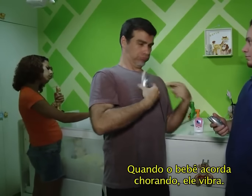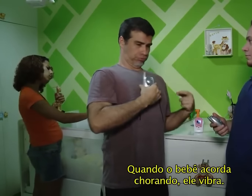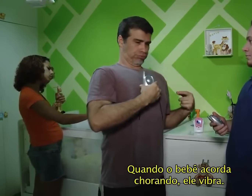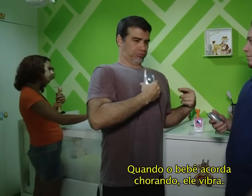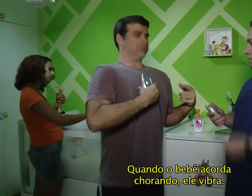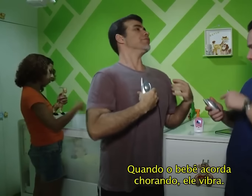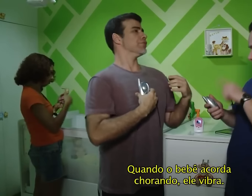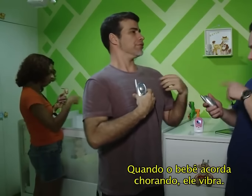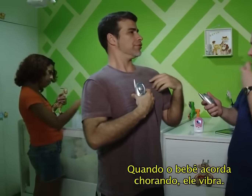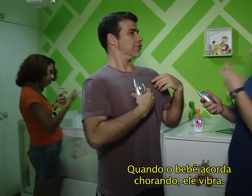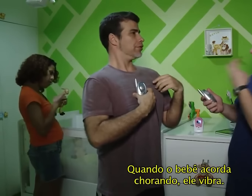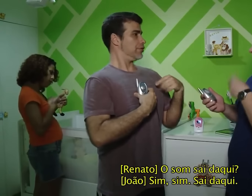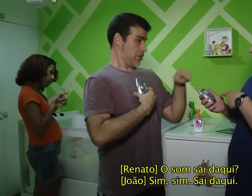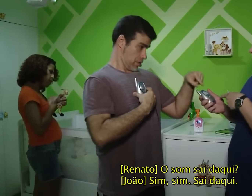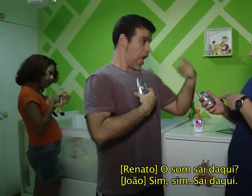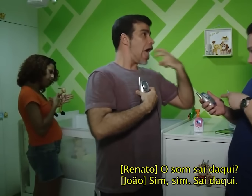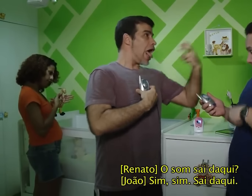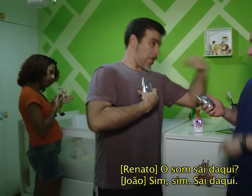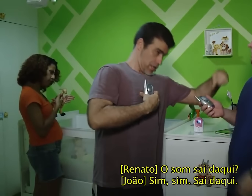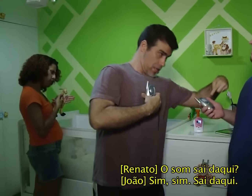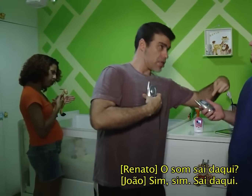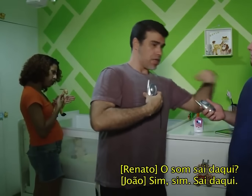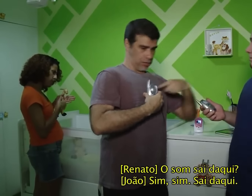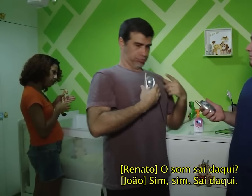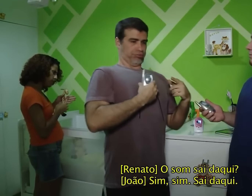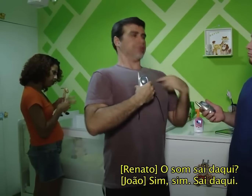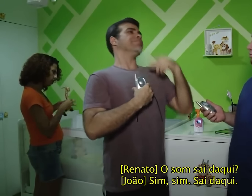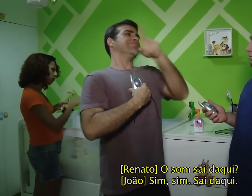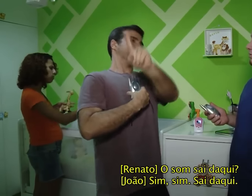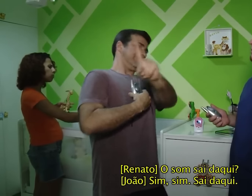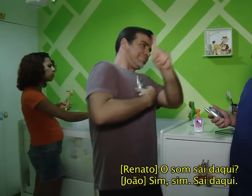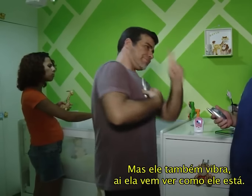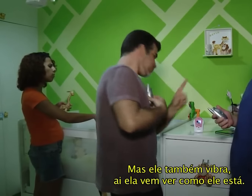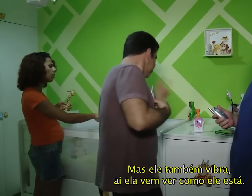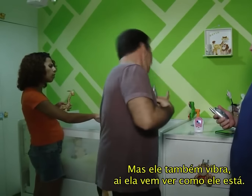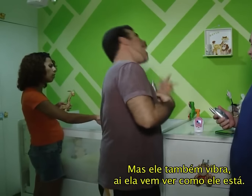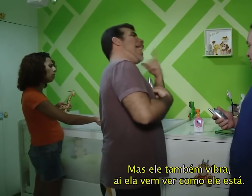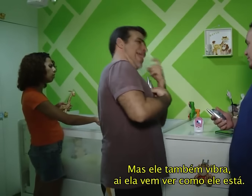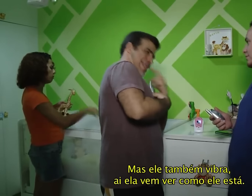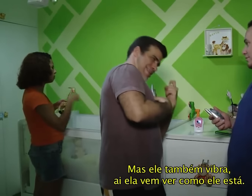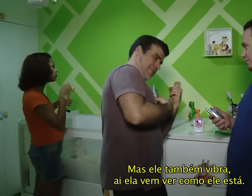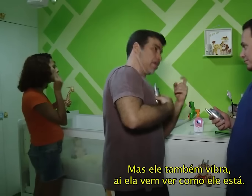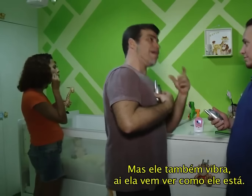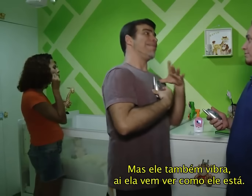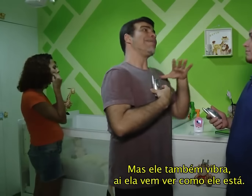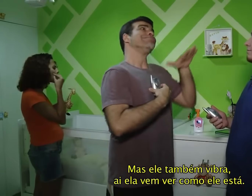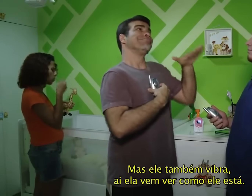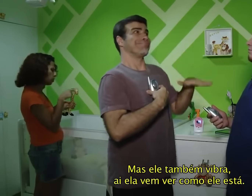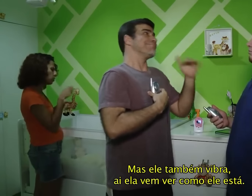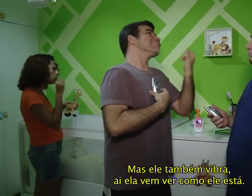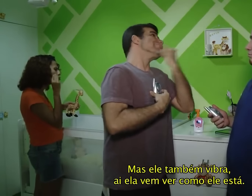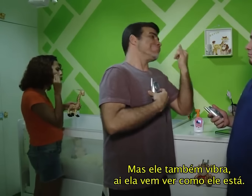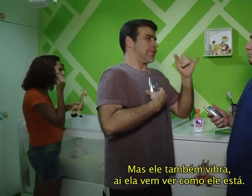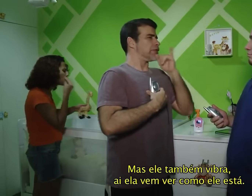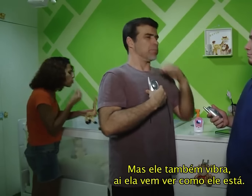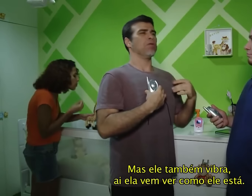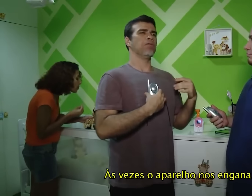chorando, ele vibra. O som sai daqui. Sim, sim, sai daqui. Mas ele também vibra. Aí ela vem ver como ele está.